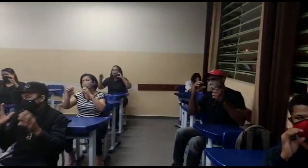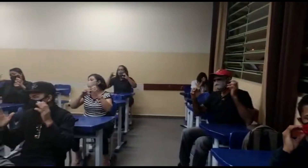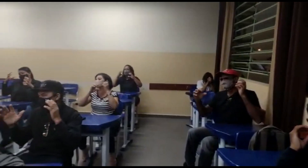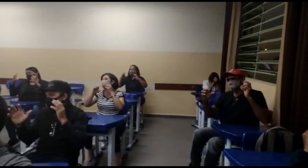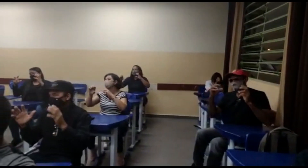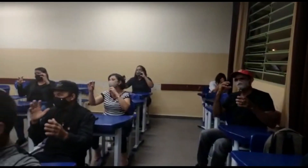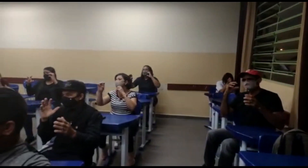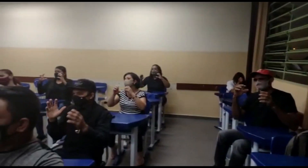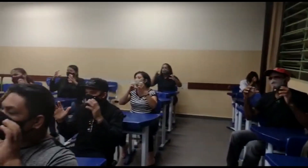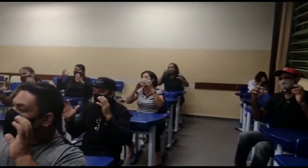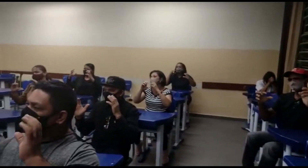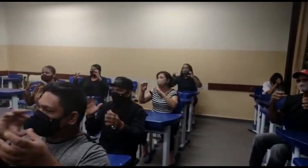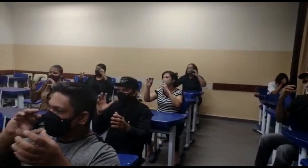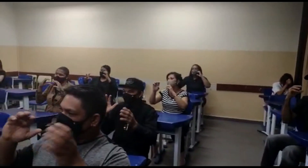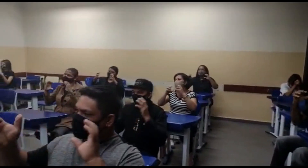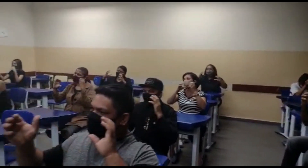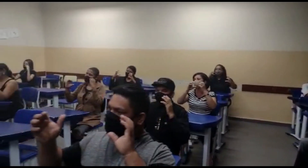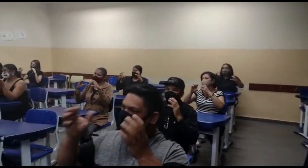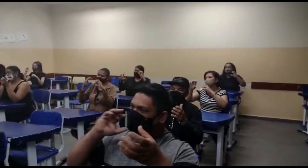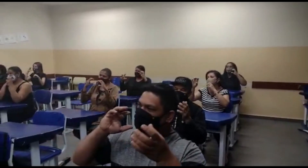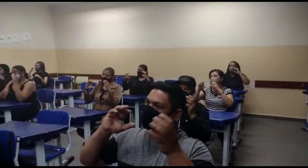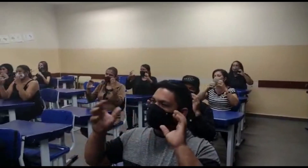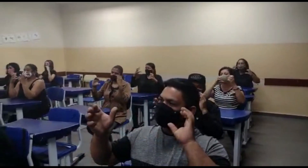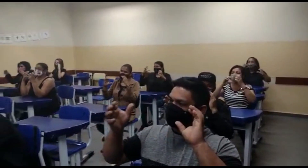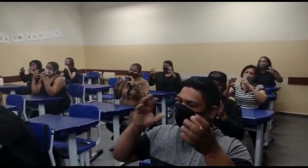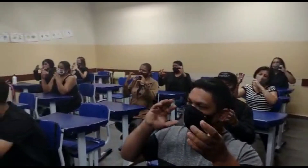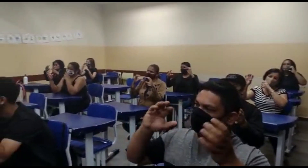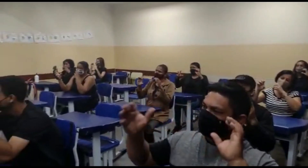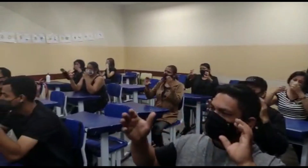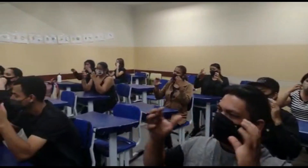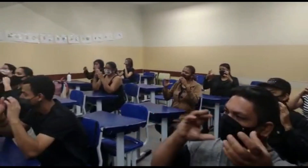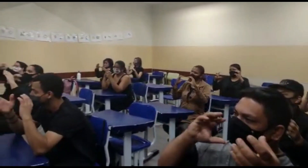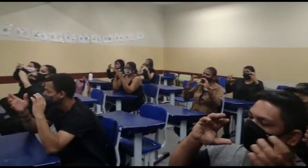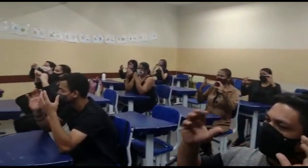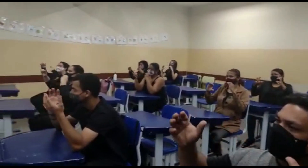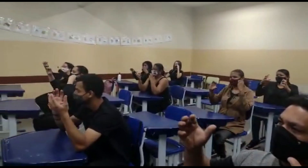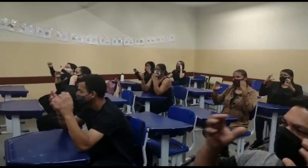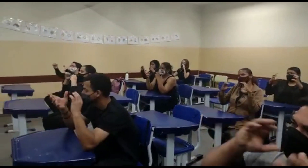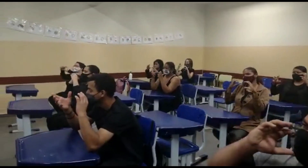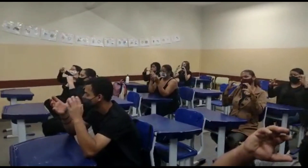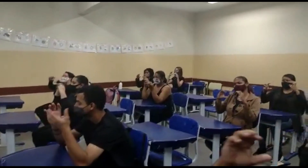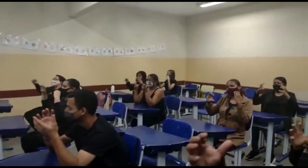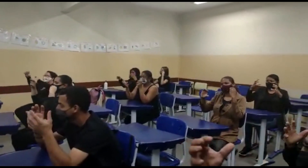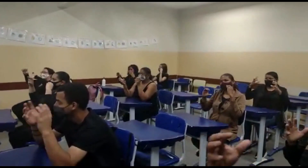pioneiro Na música, na surf e pipo,